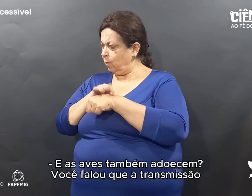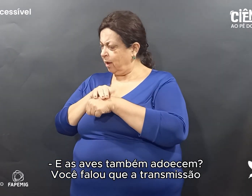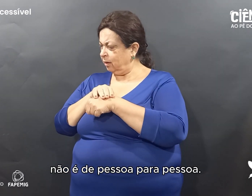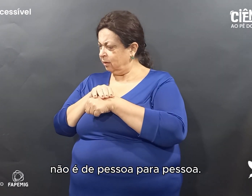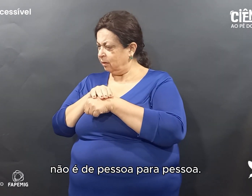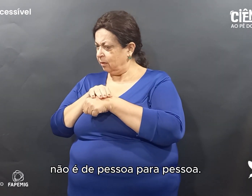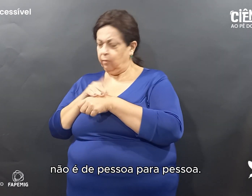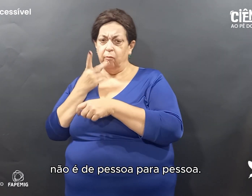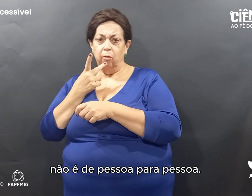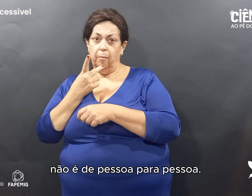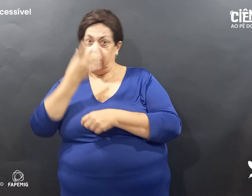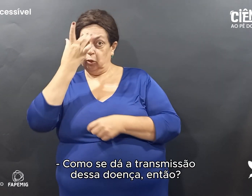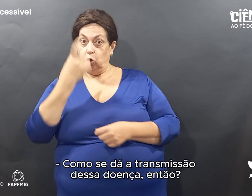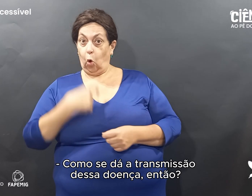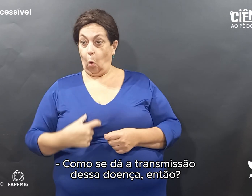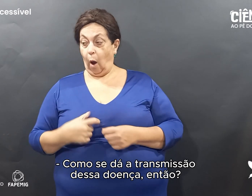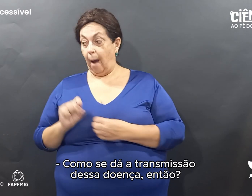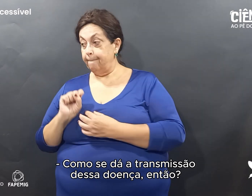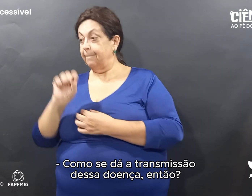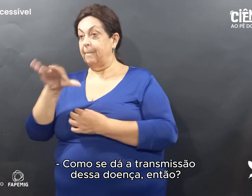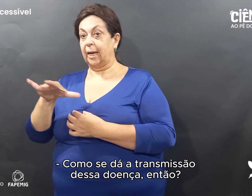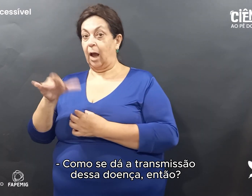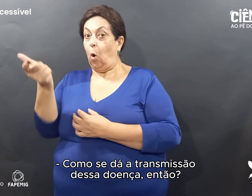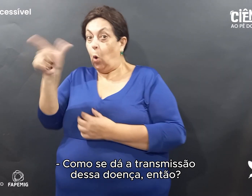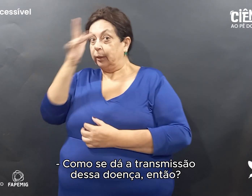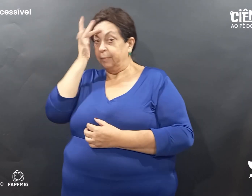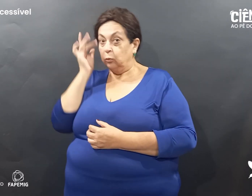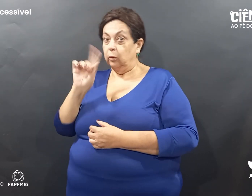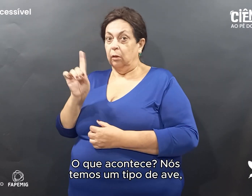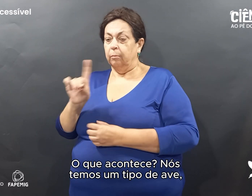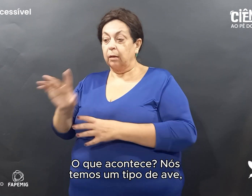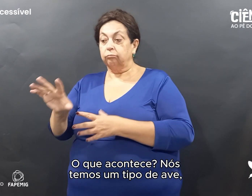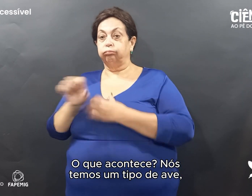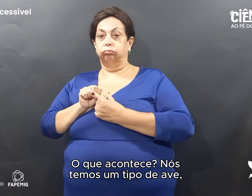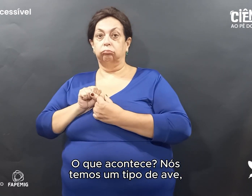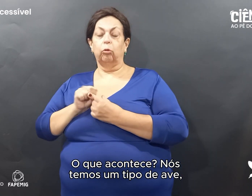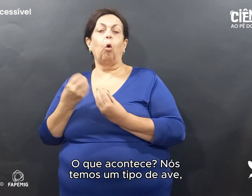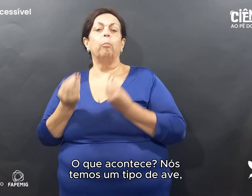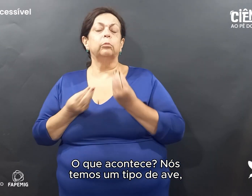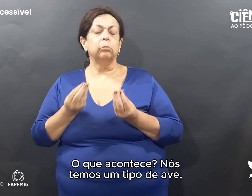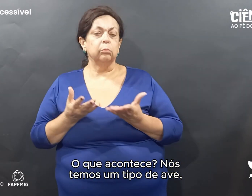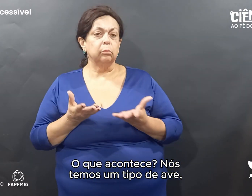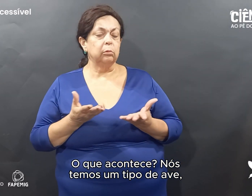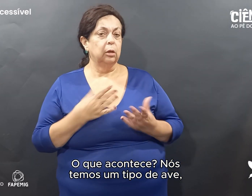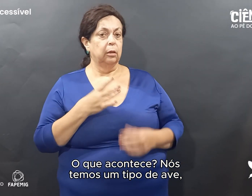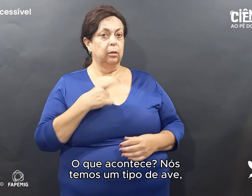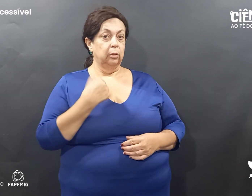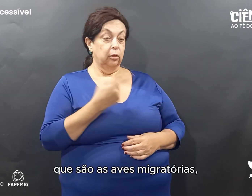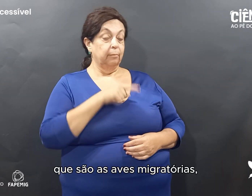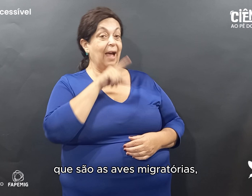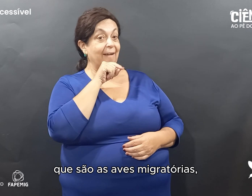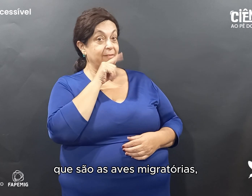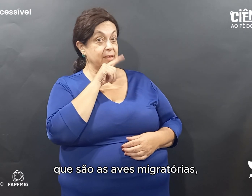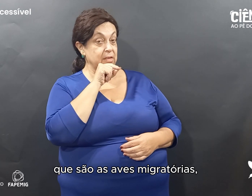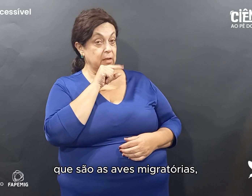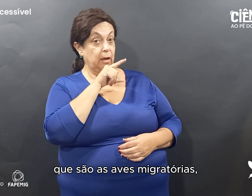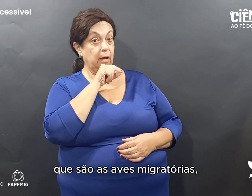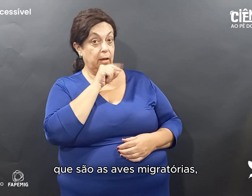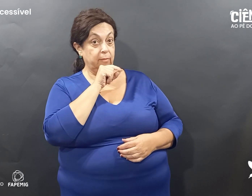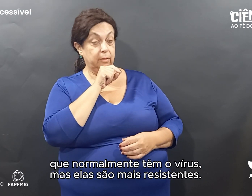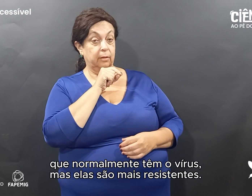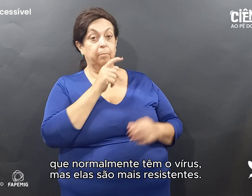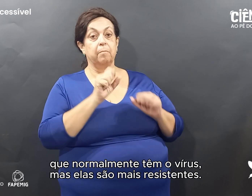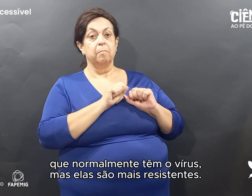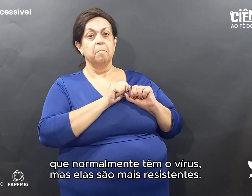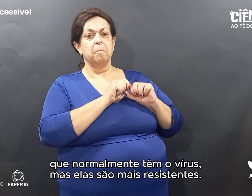a transmissão não é de pessoa para pessoa. Como se dá a transmissão dessa doença, então? O que acontece? Nós temos um tipo de ave, que são as aves